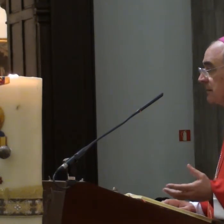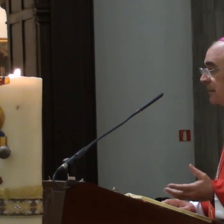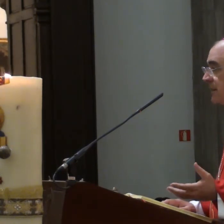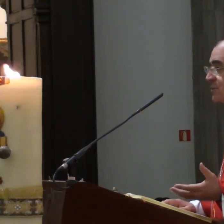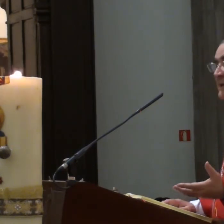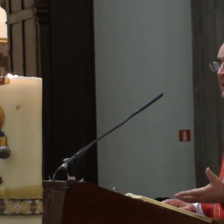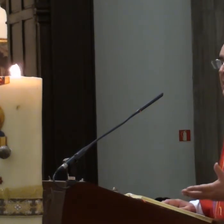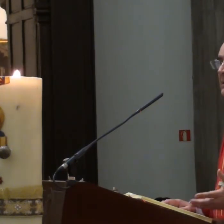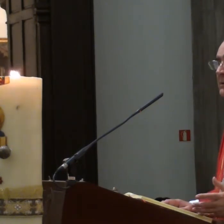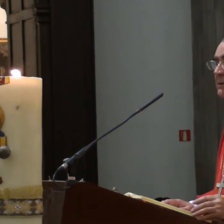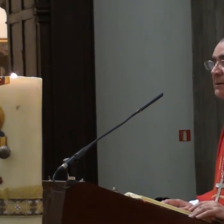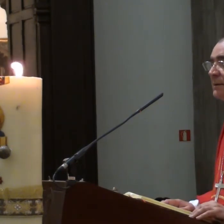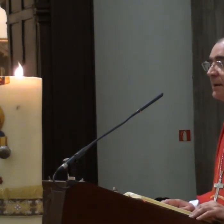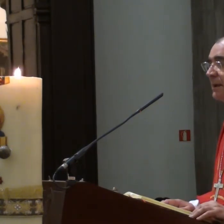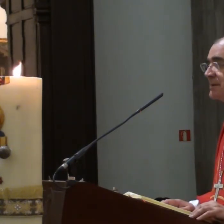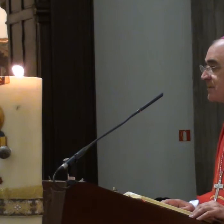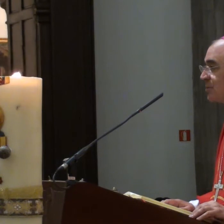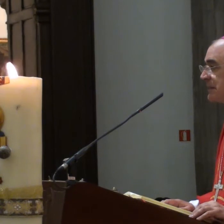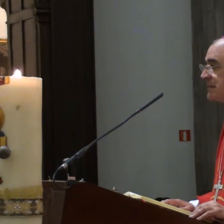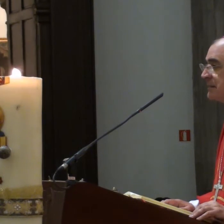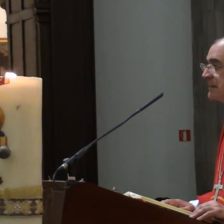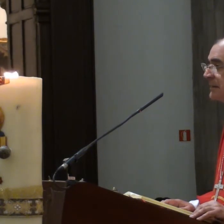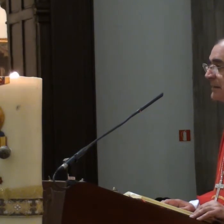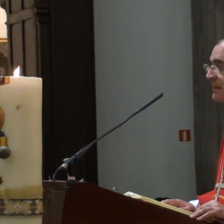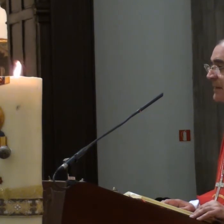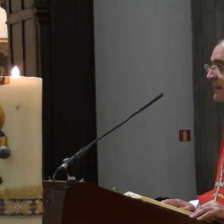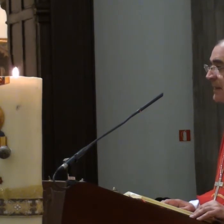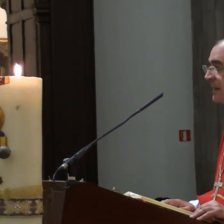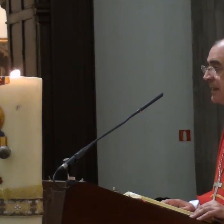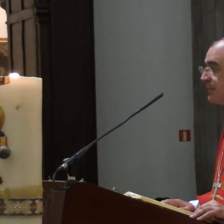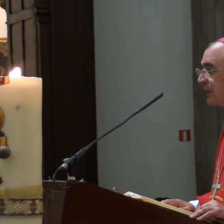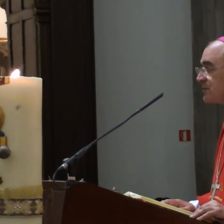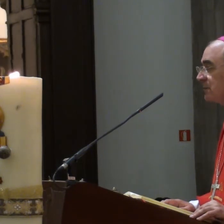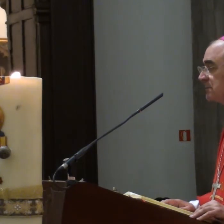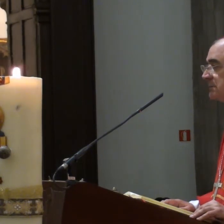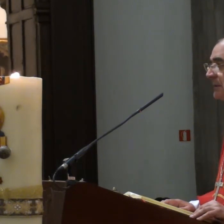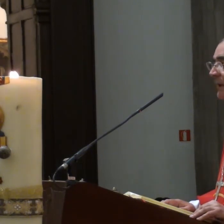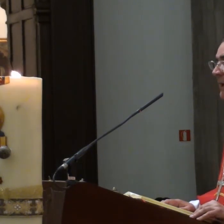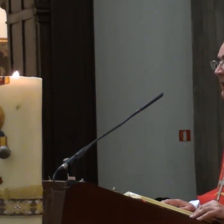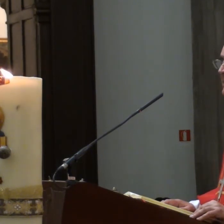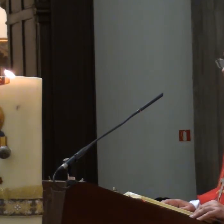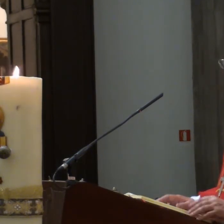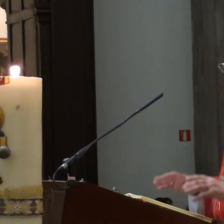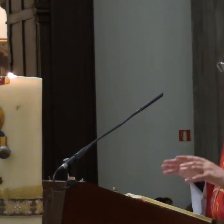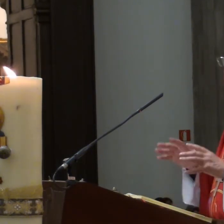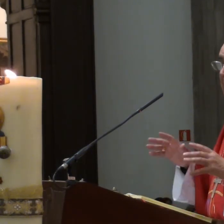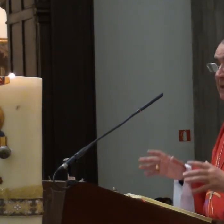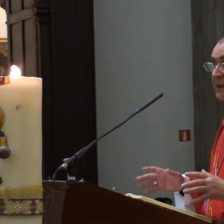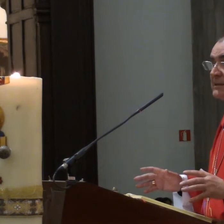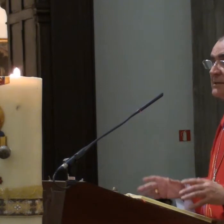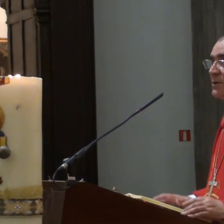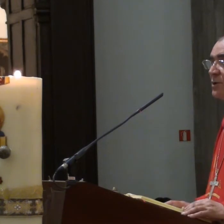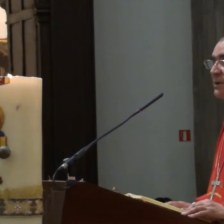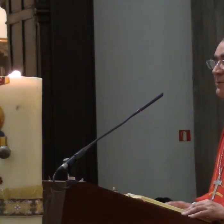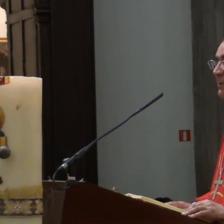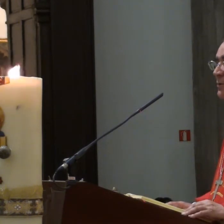del mal que Dios desea en esas cosas y por eso en esa preciosa